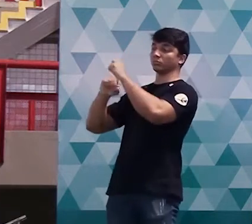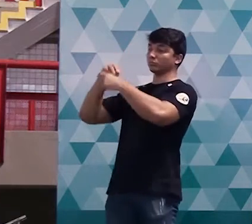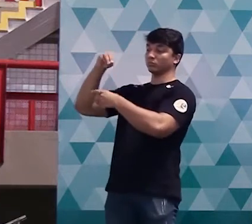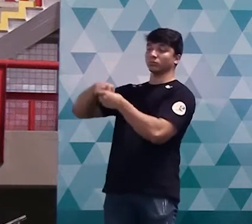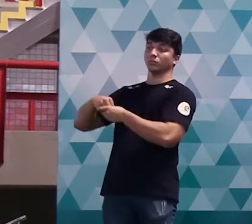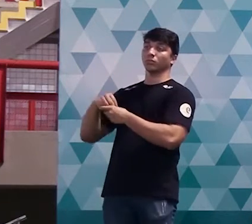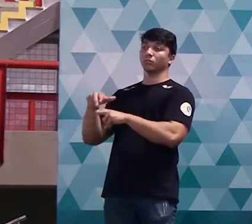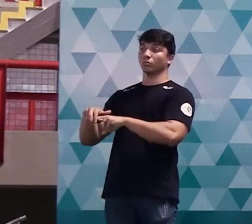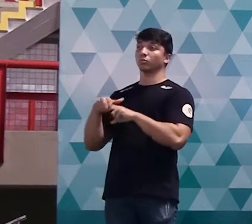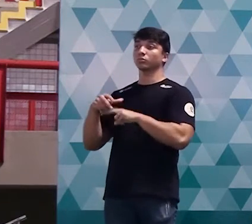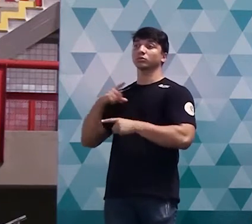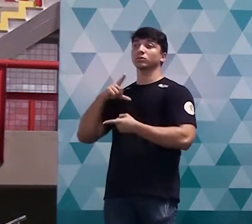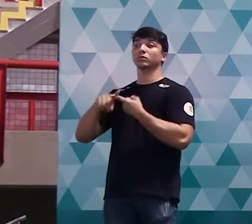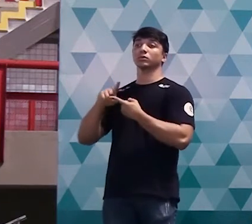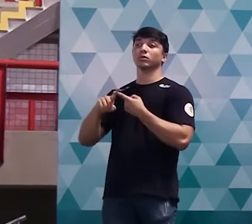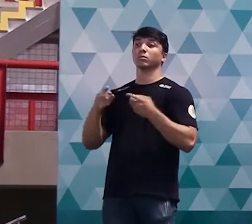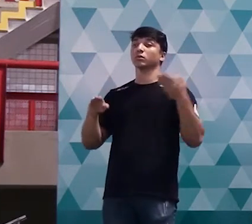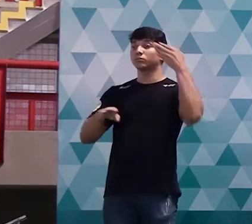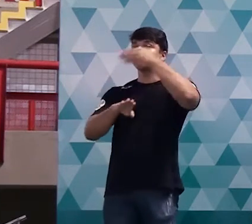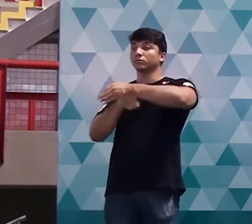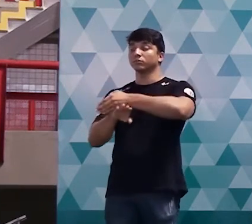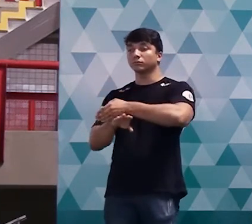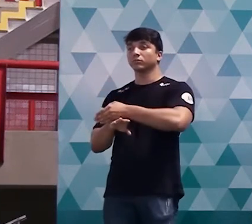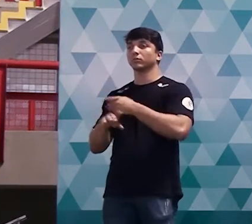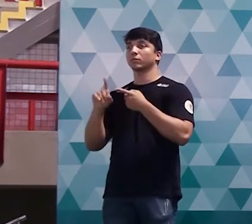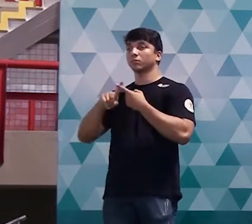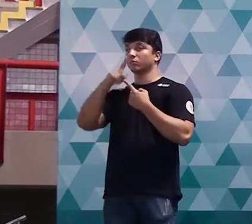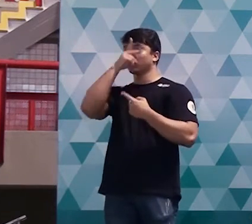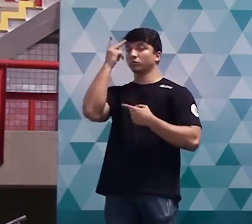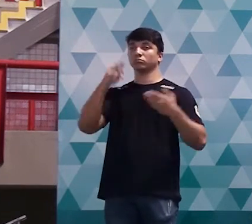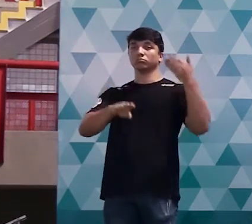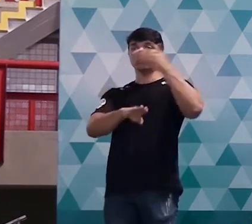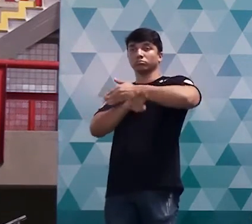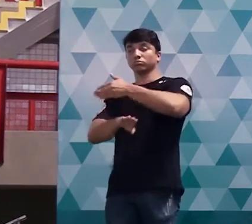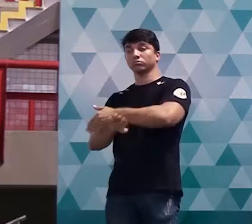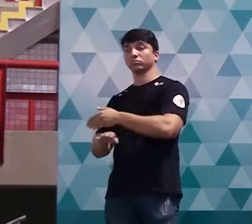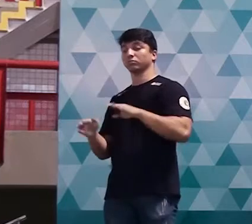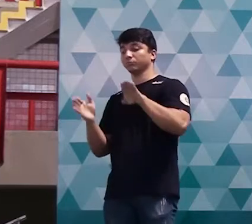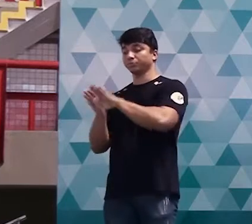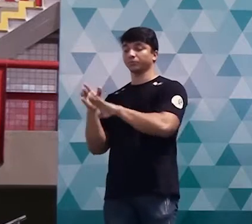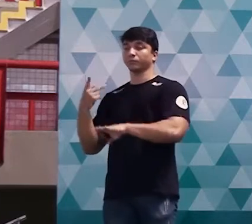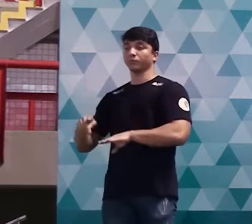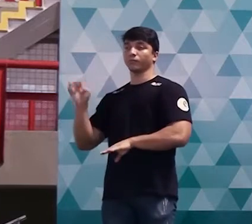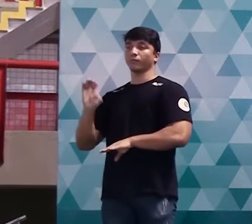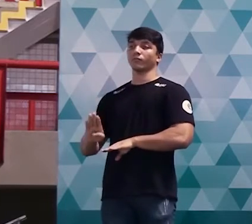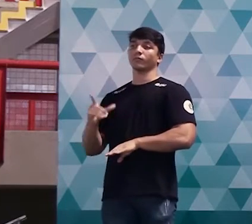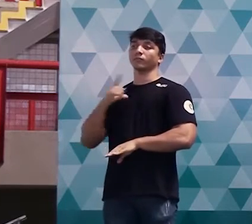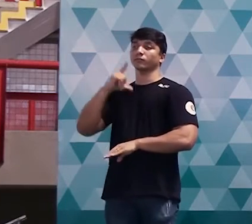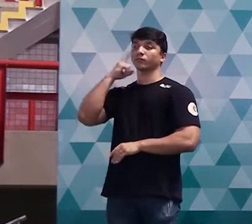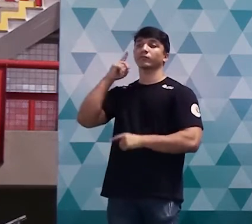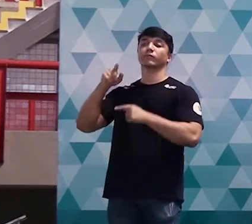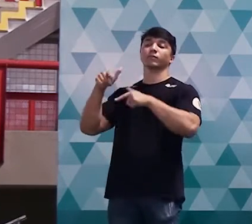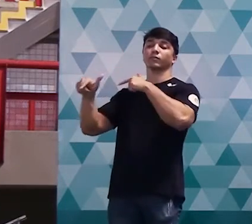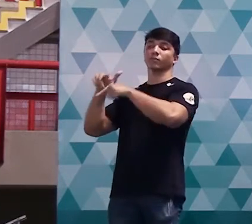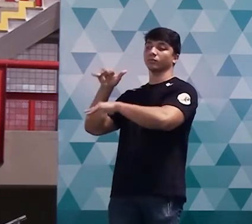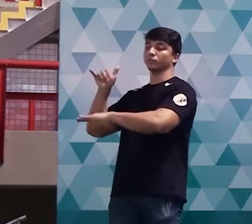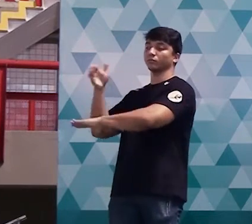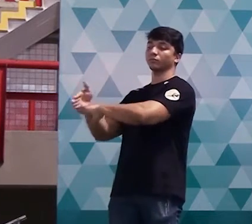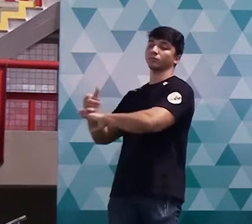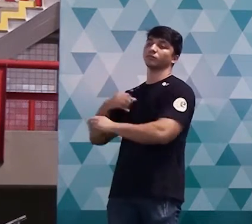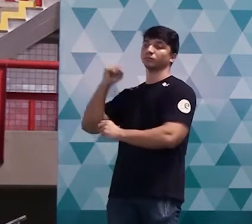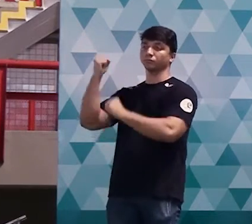onde a gente é favorecido também com a chegada dos imigrantes. Porque esses imigrantes, quando chegarem aqui, vão trabalhar também nas